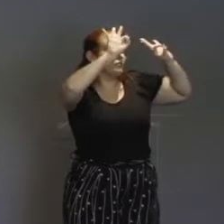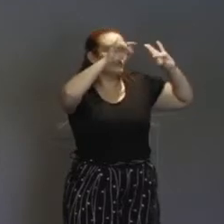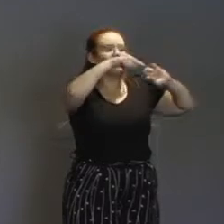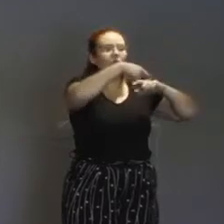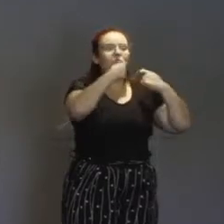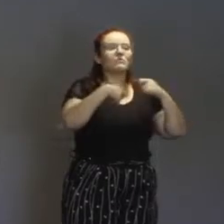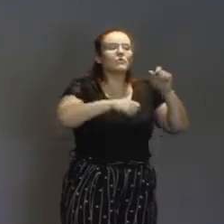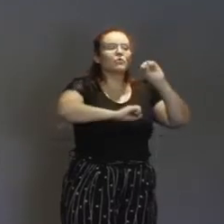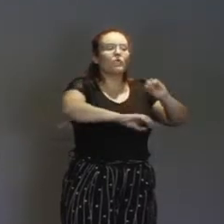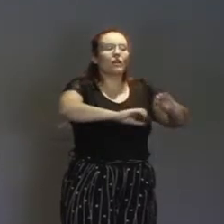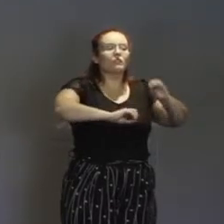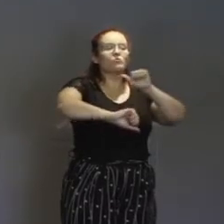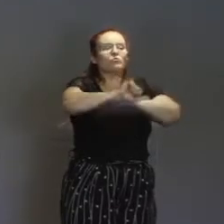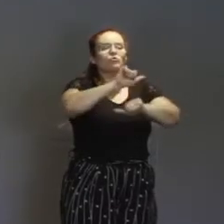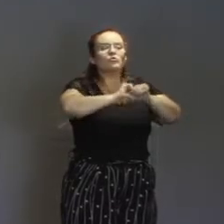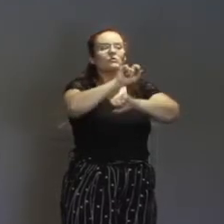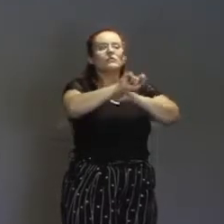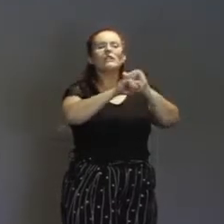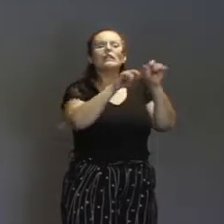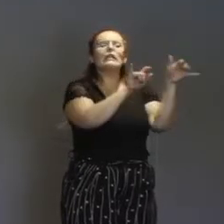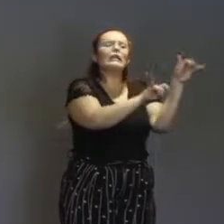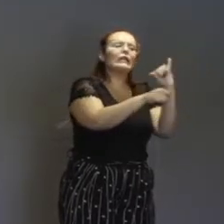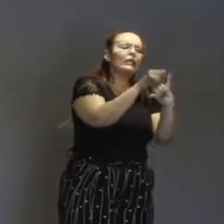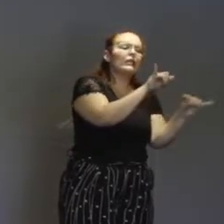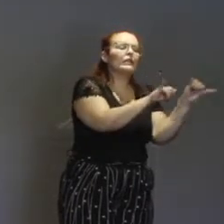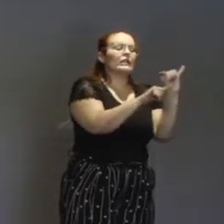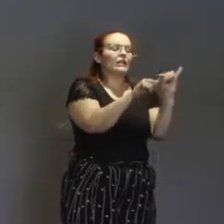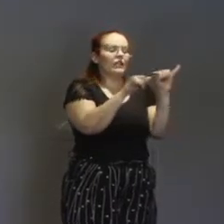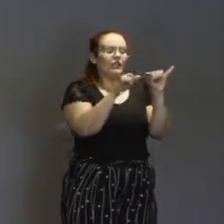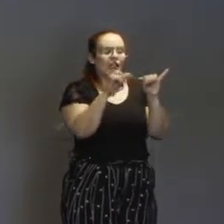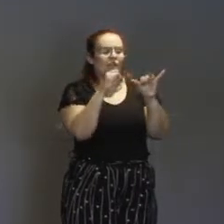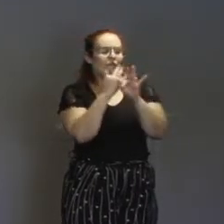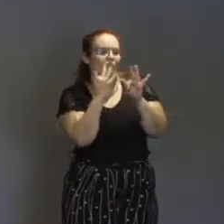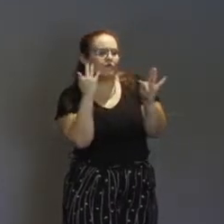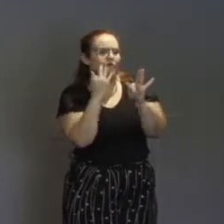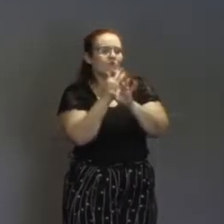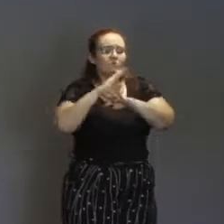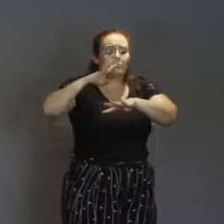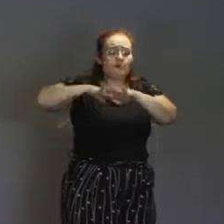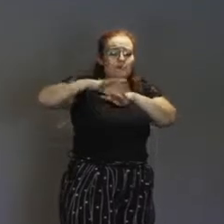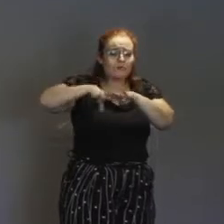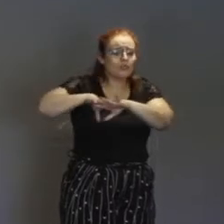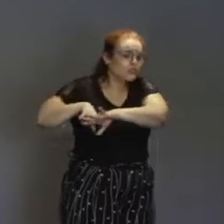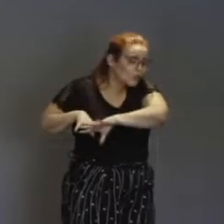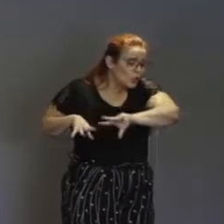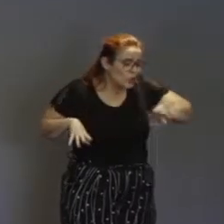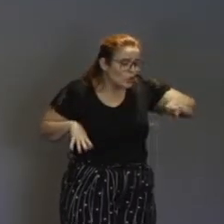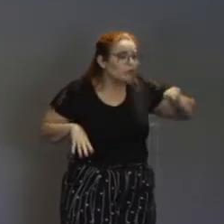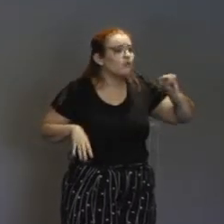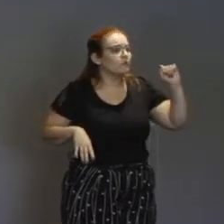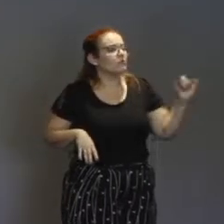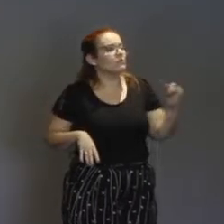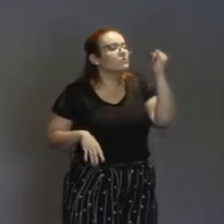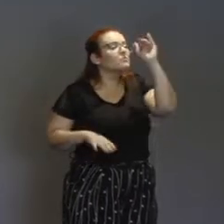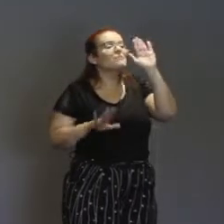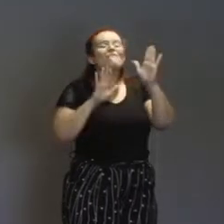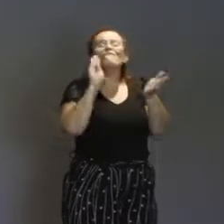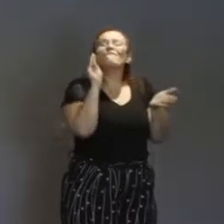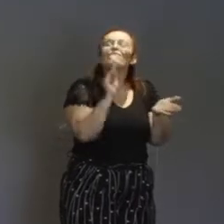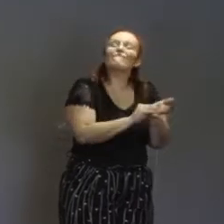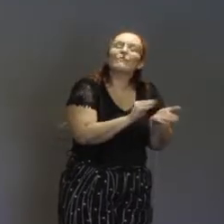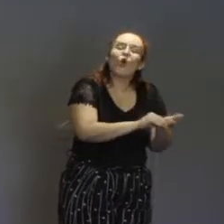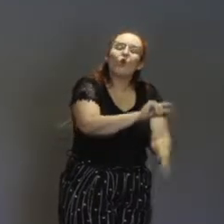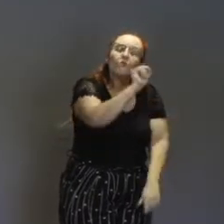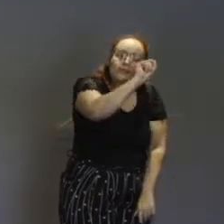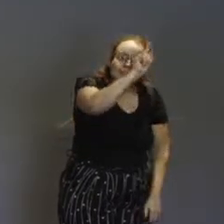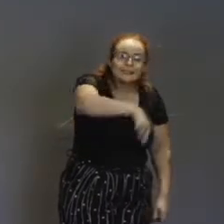de uma outra forma. Tudo bem, química, física, matemática, tudo isso é mega importante, mas o que mais falta no entendimento dele é